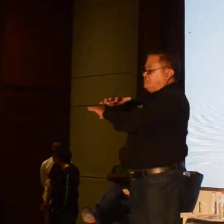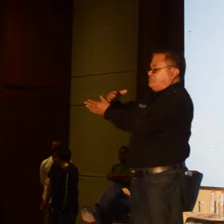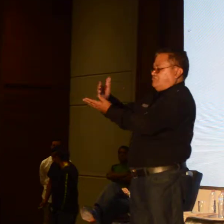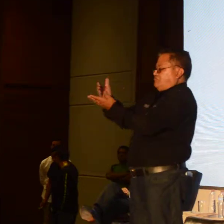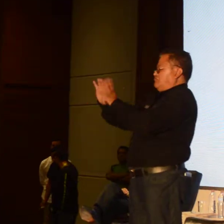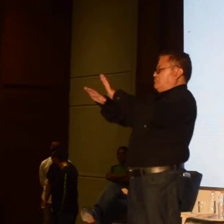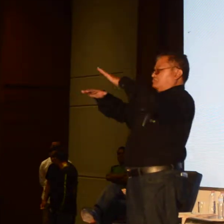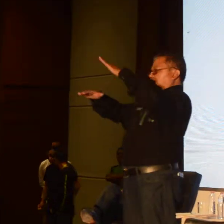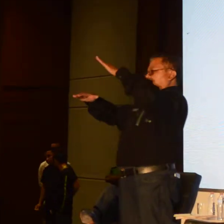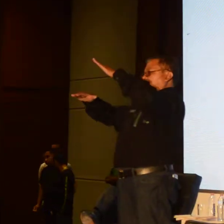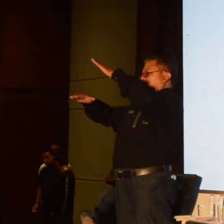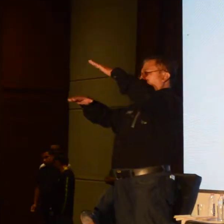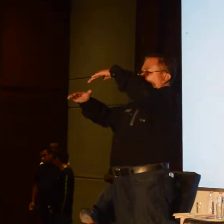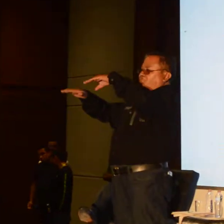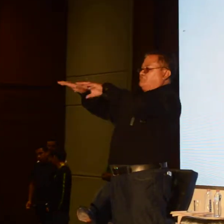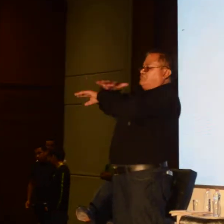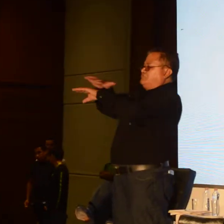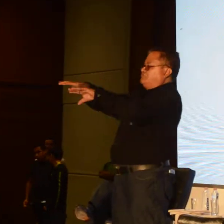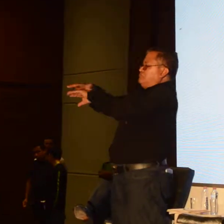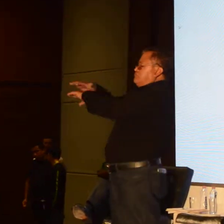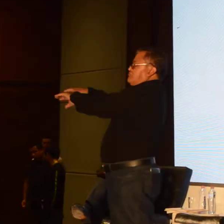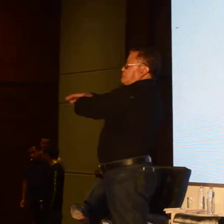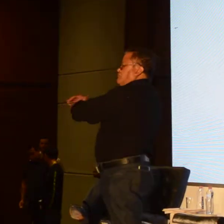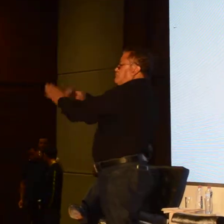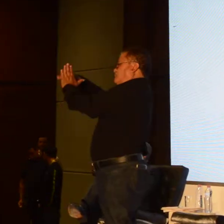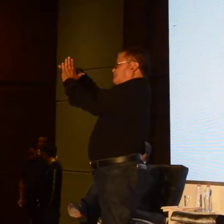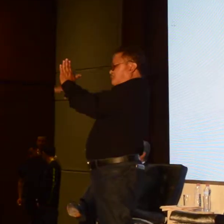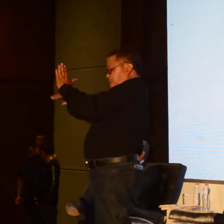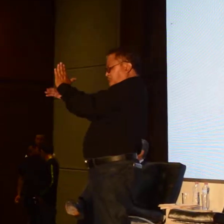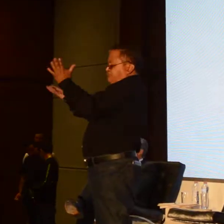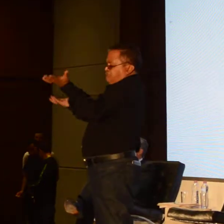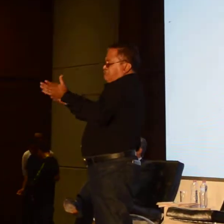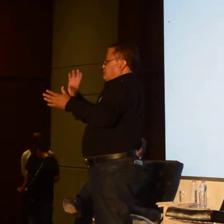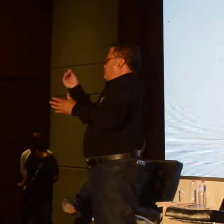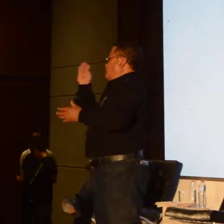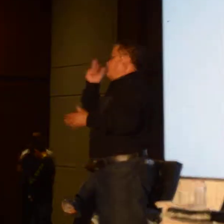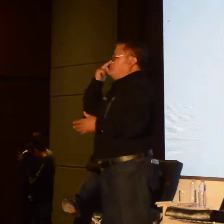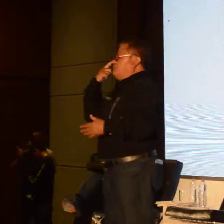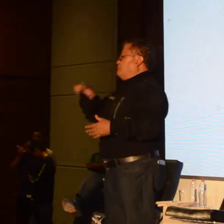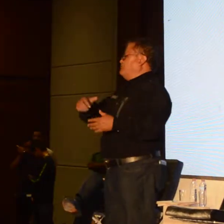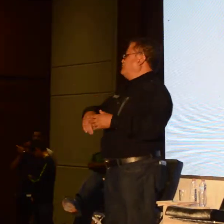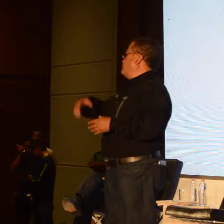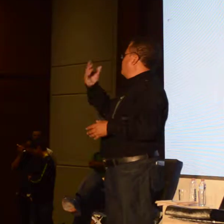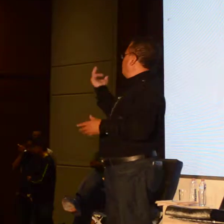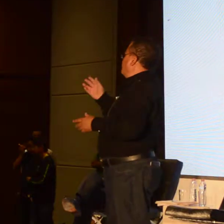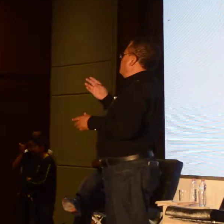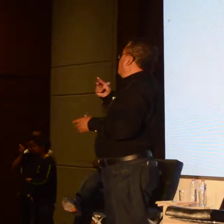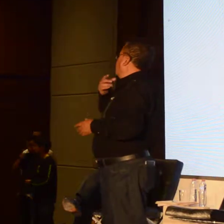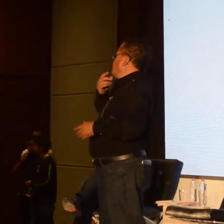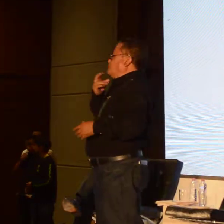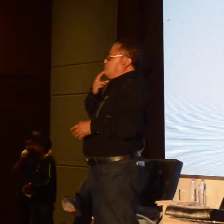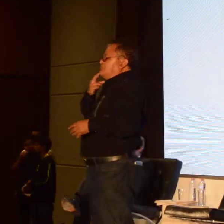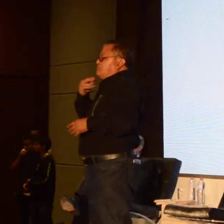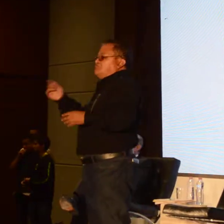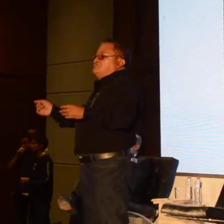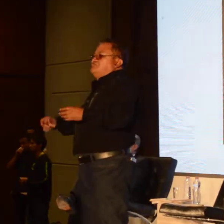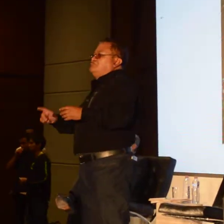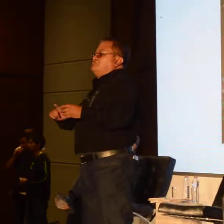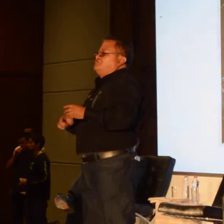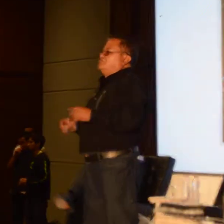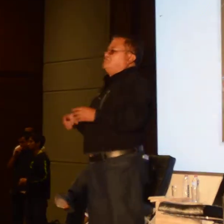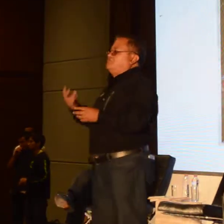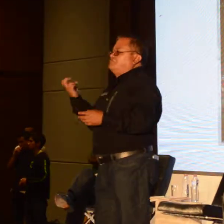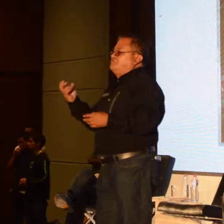programas sociales que tienen una baja o nula efectividad en el combate a la pobreza. La política